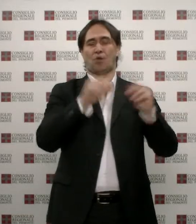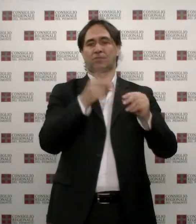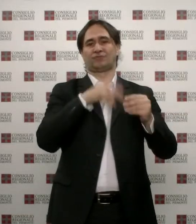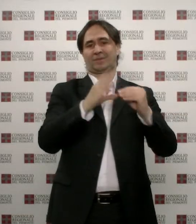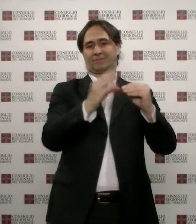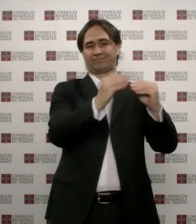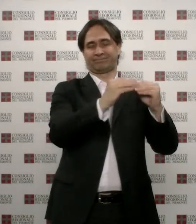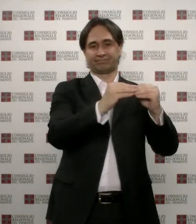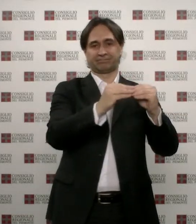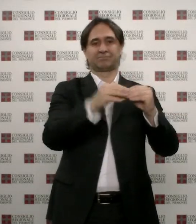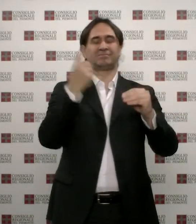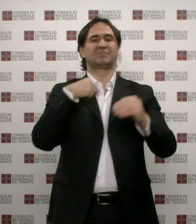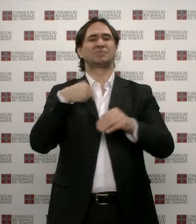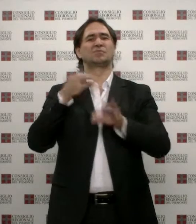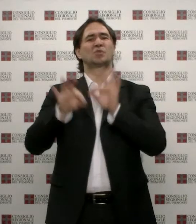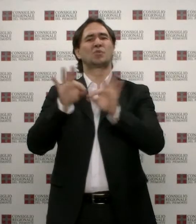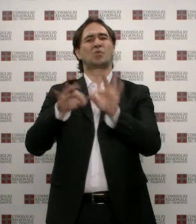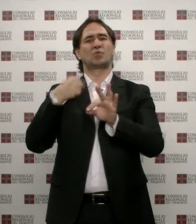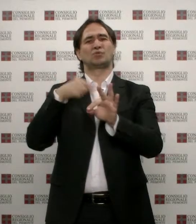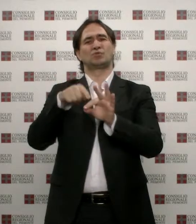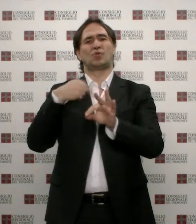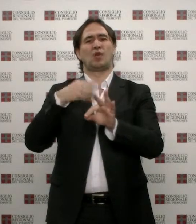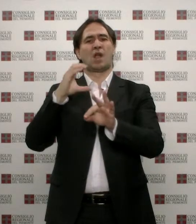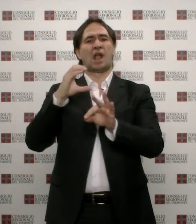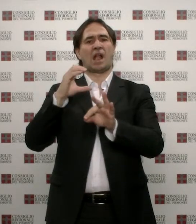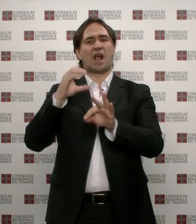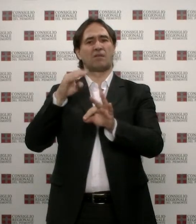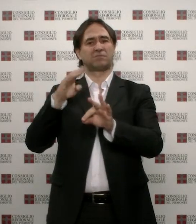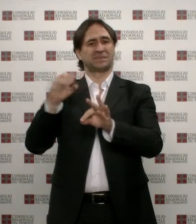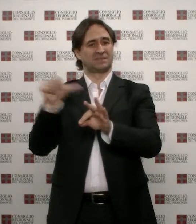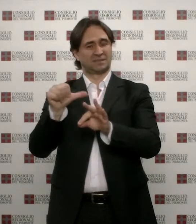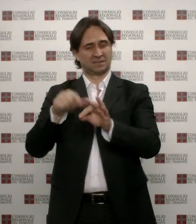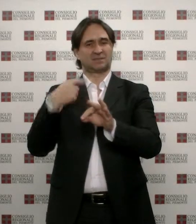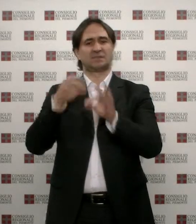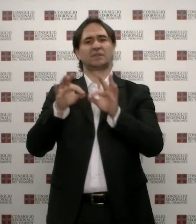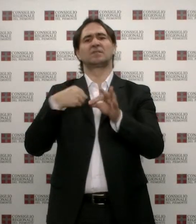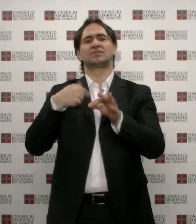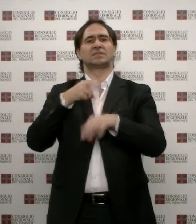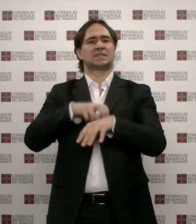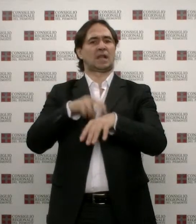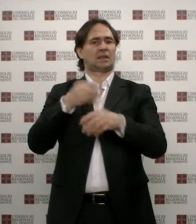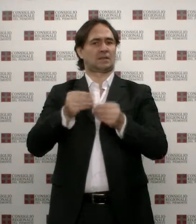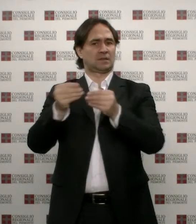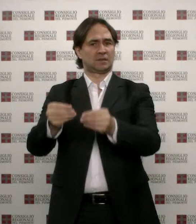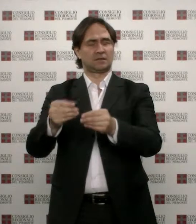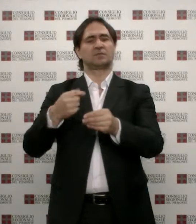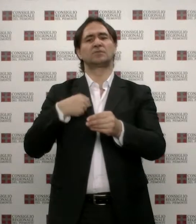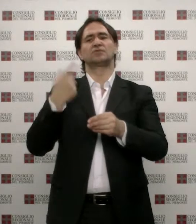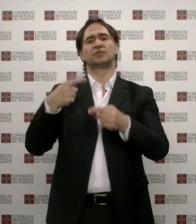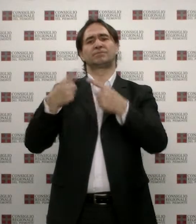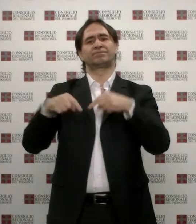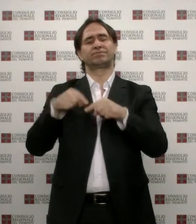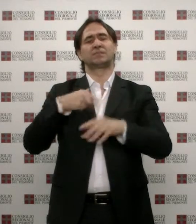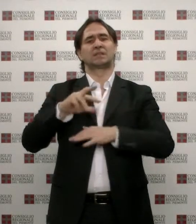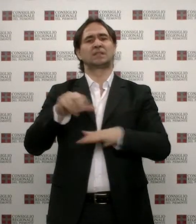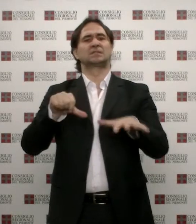Consultazione sull'uso terapeutico della cannabis e il futuro dell'ospedale Gradenigo di Torino in sanità. Audizioni congiunte in terza e sesta